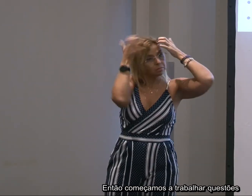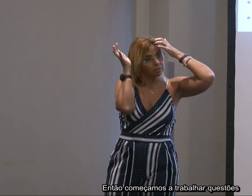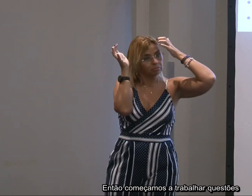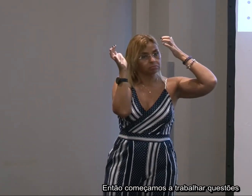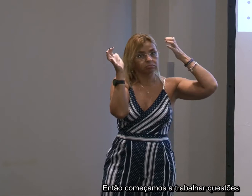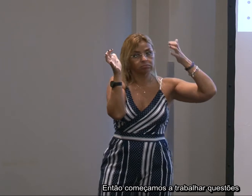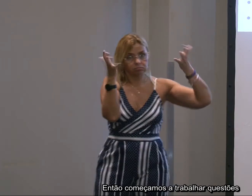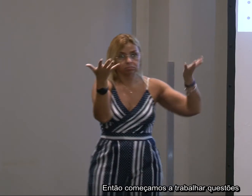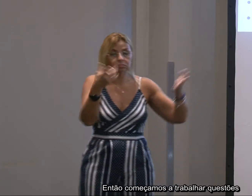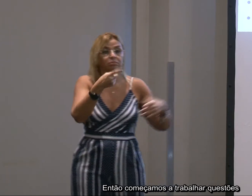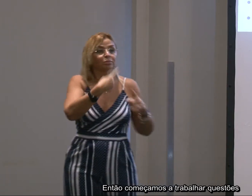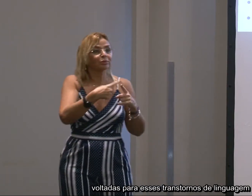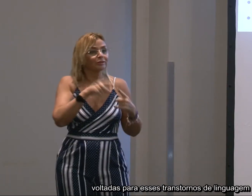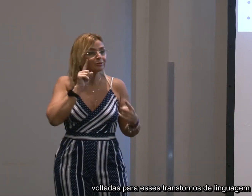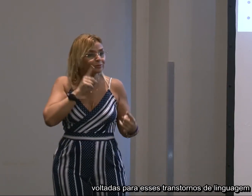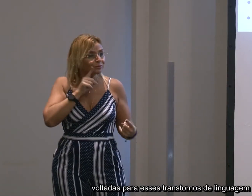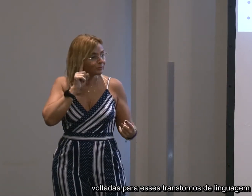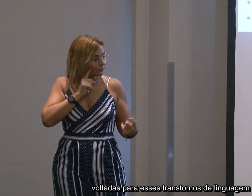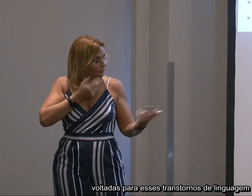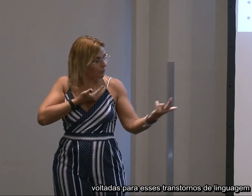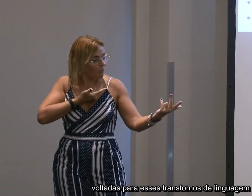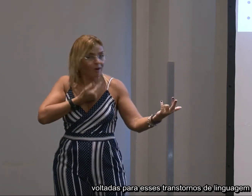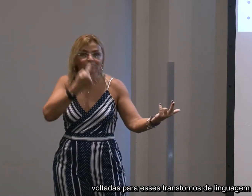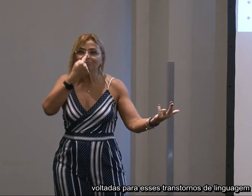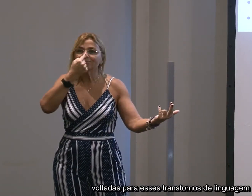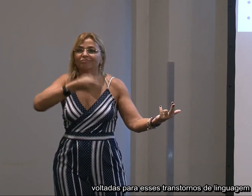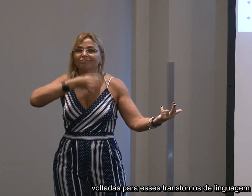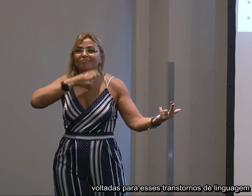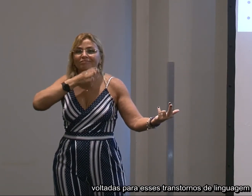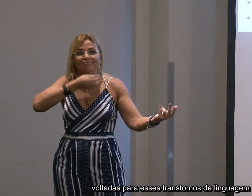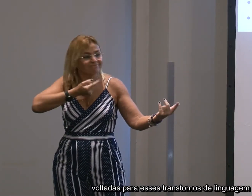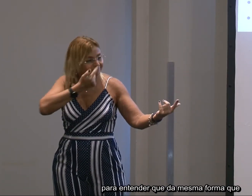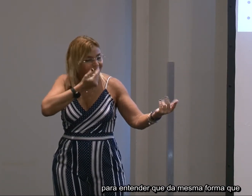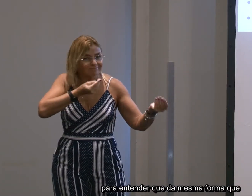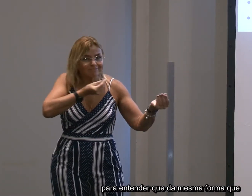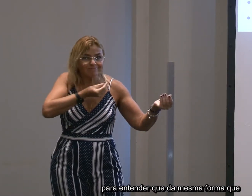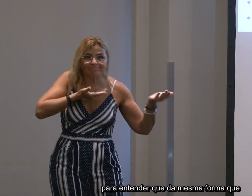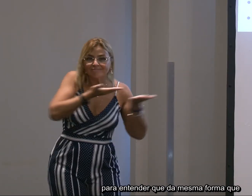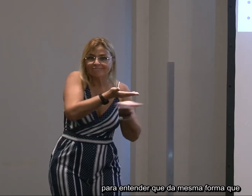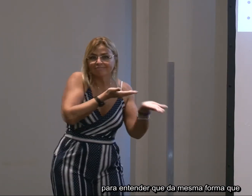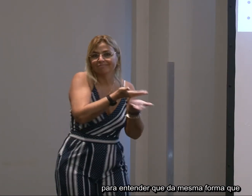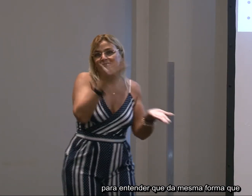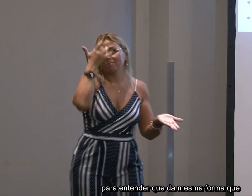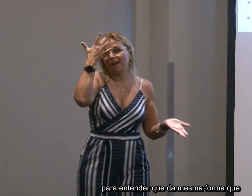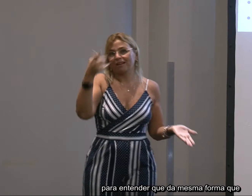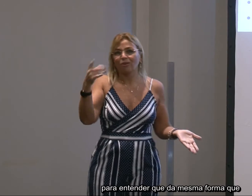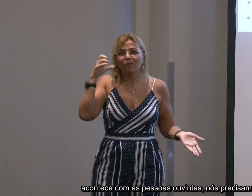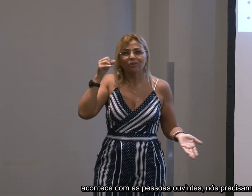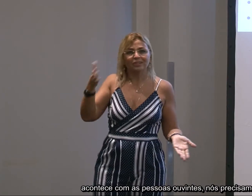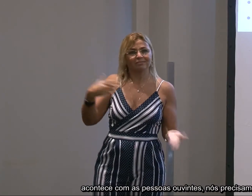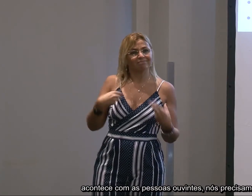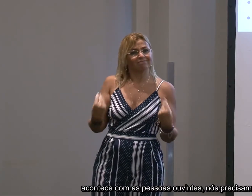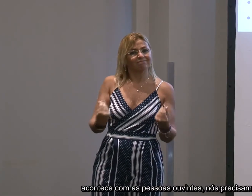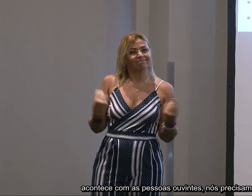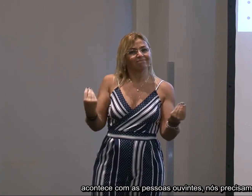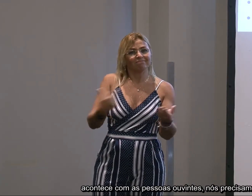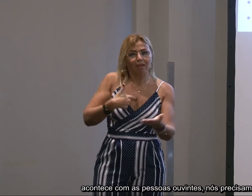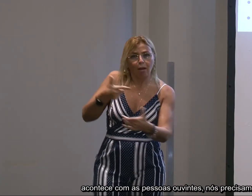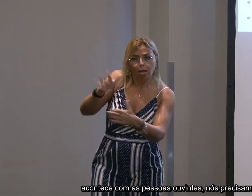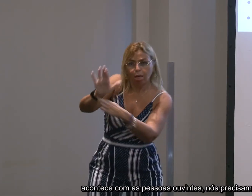começou a trabalhar questões voltadas a esses transtornos de linguagem para entender que da mesma forma que acontece com as pessoas ouvintes, a gente precisa